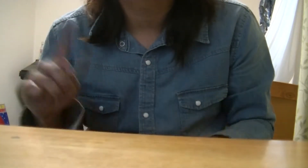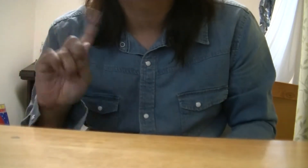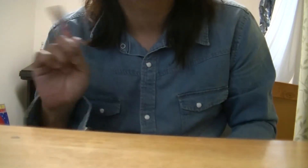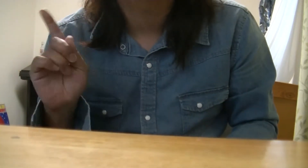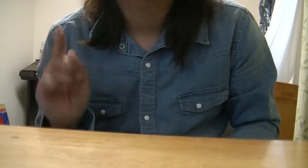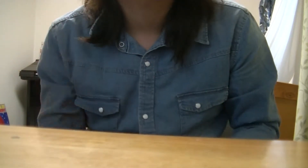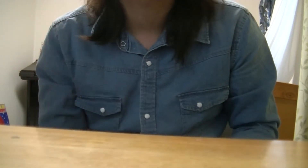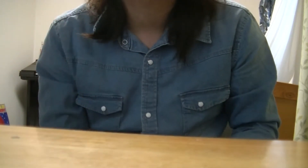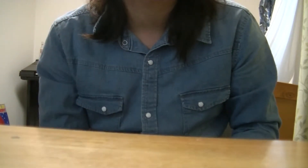ろう。